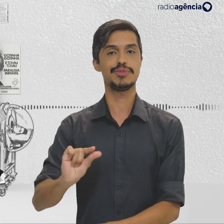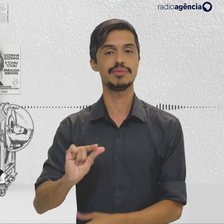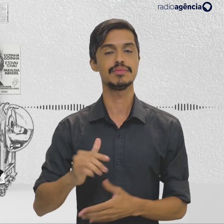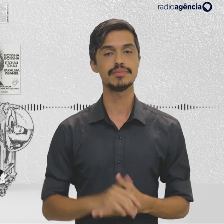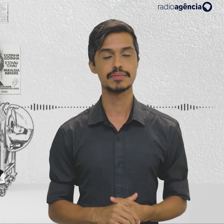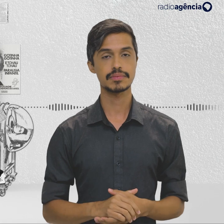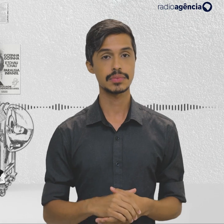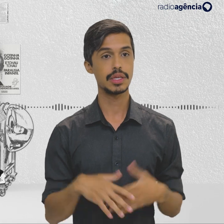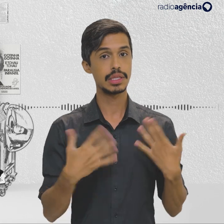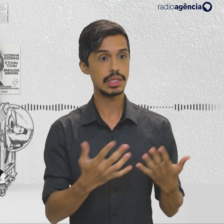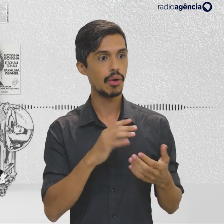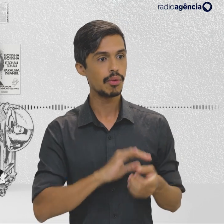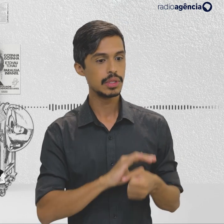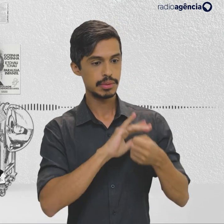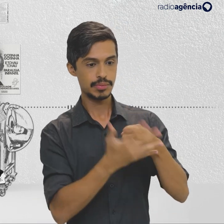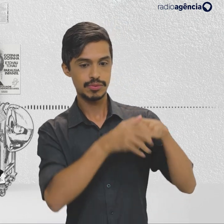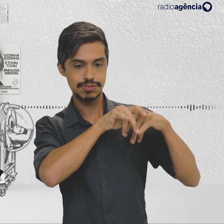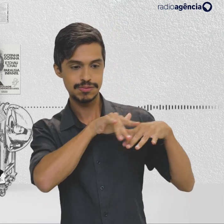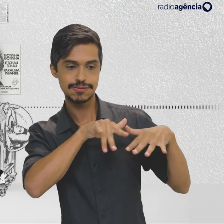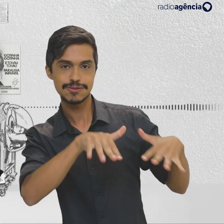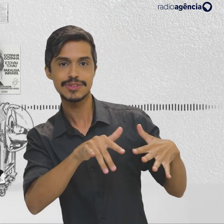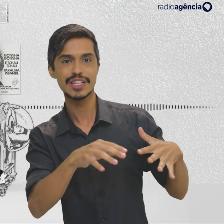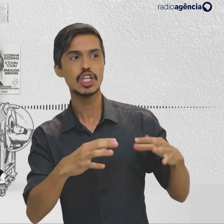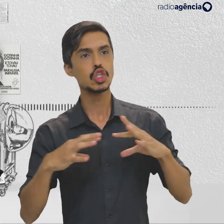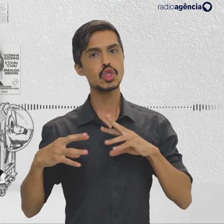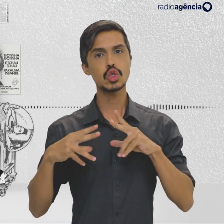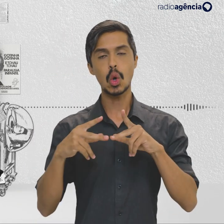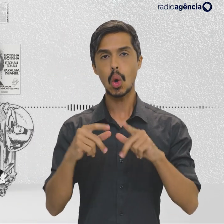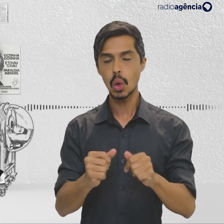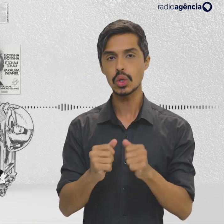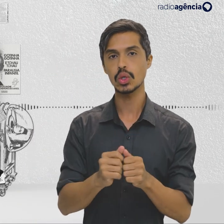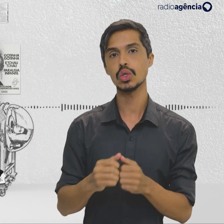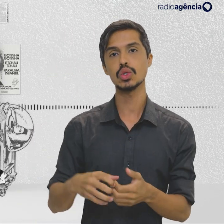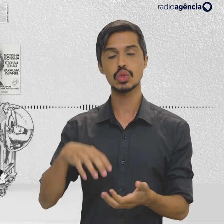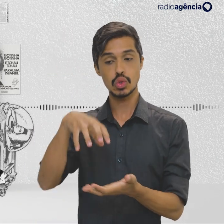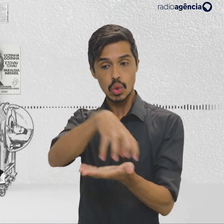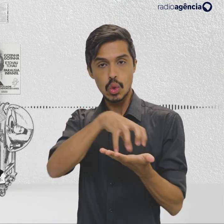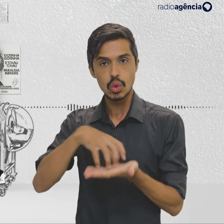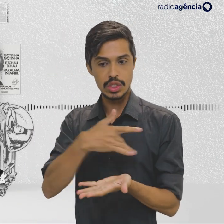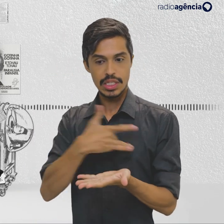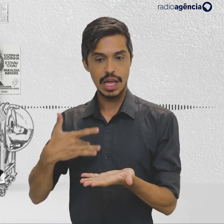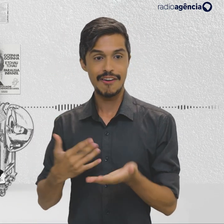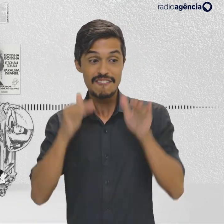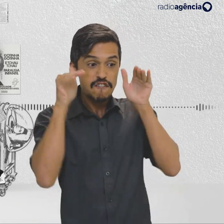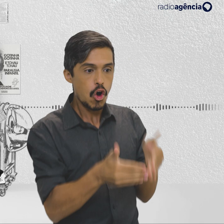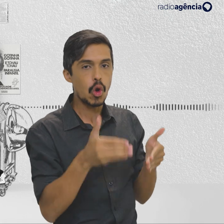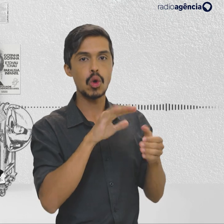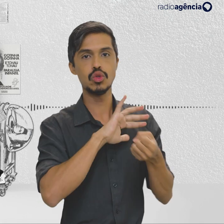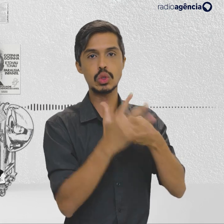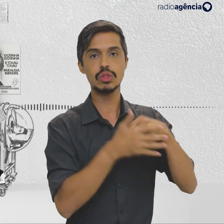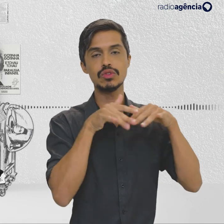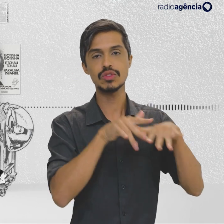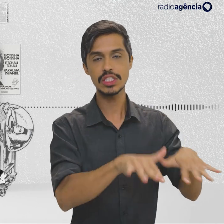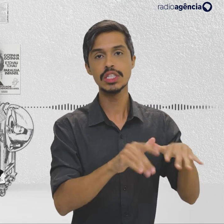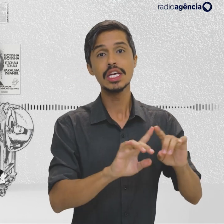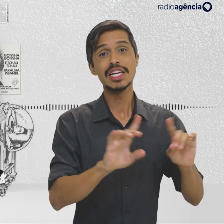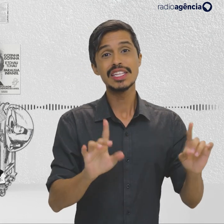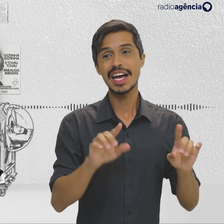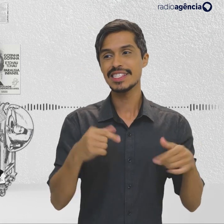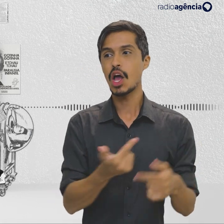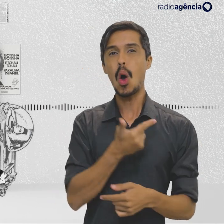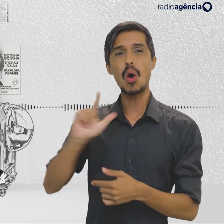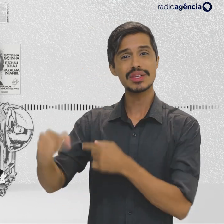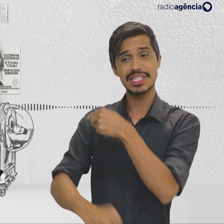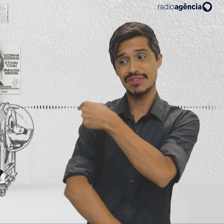com a pandemia todas as forças da saúde focaram no covid E com isso afetou muito a